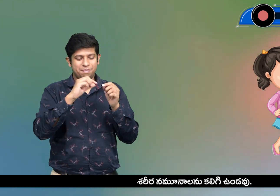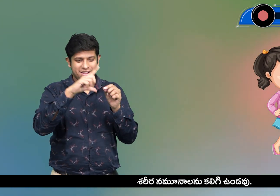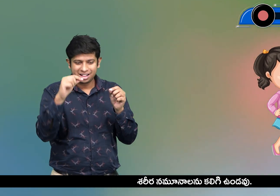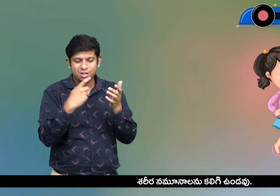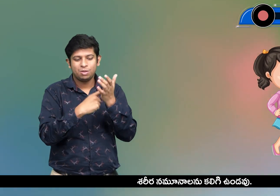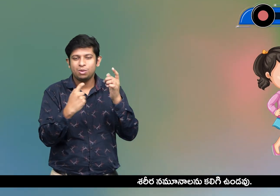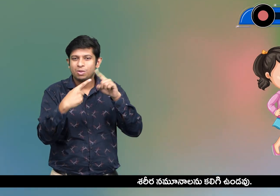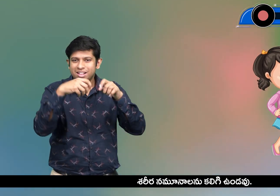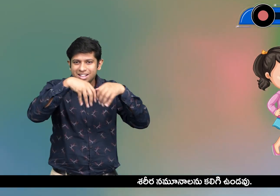ఉండవు.